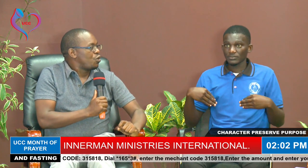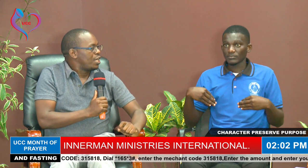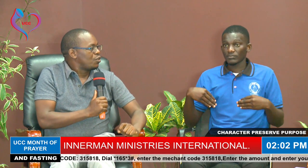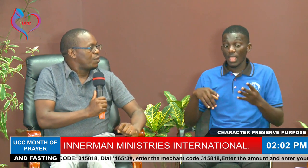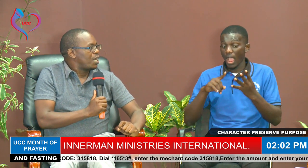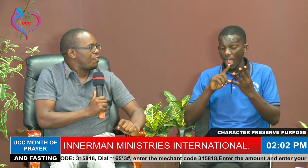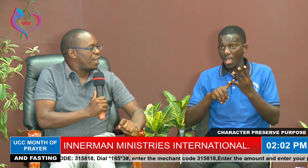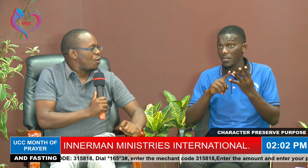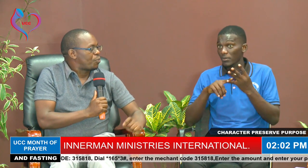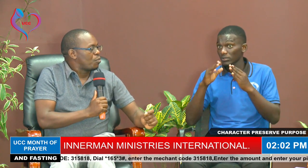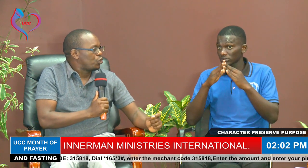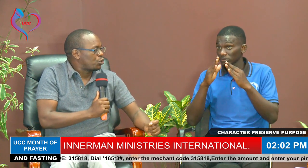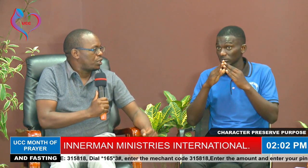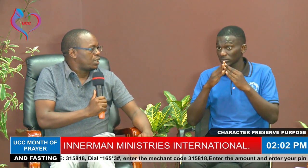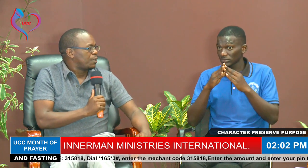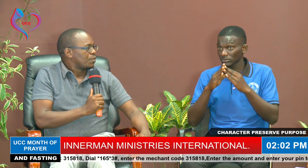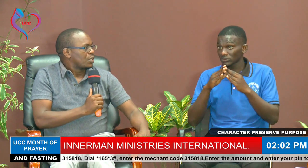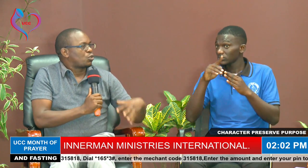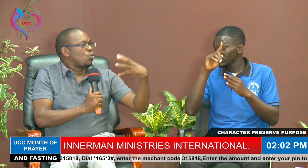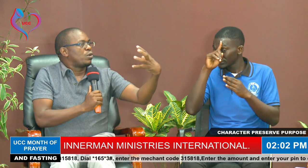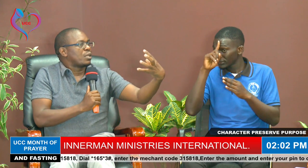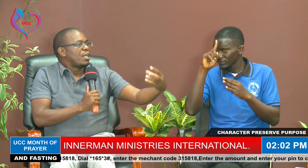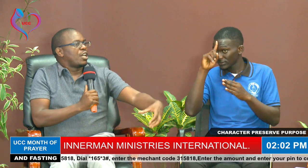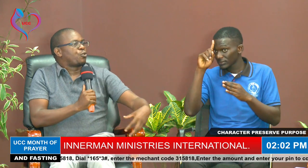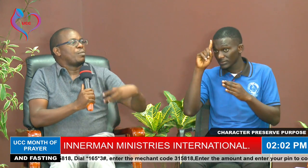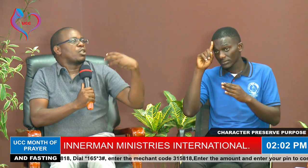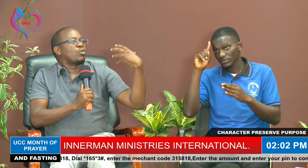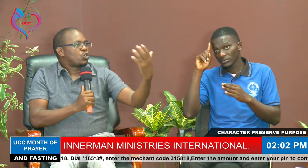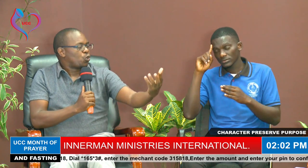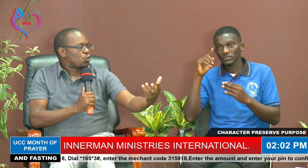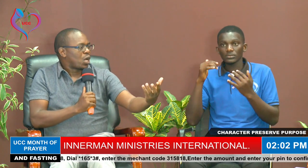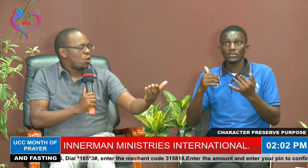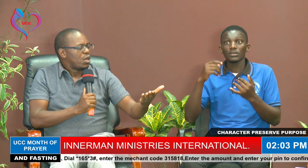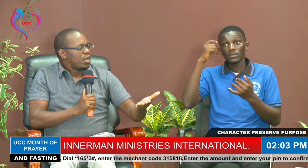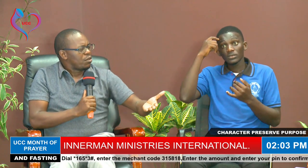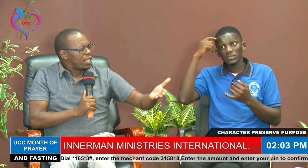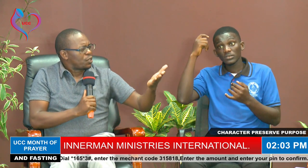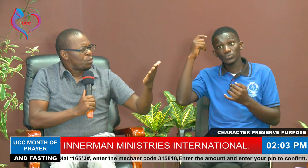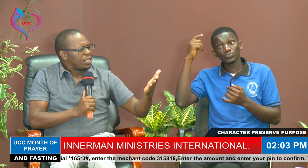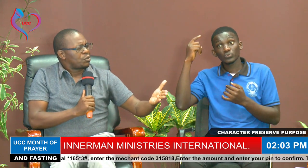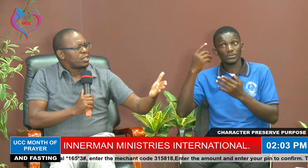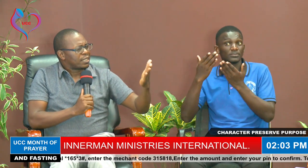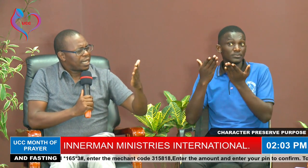kuna eyo bara farao promotion chetulowoza the dream chetulowoza okutuka ko na yo lenge domulenze ono